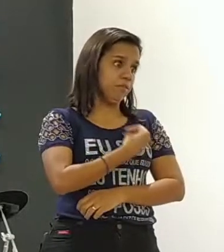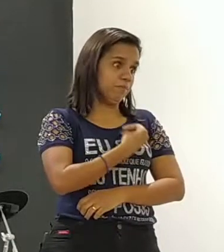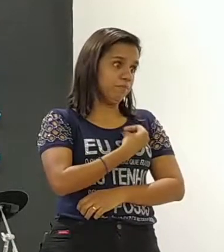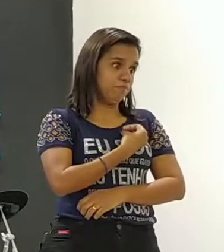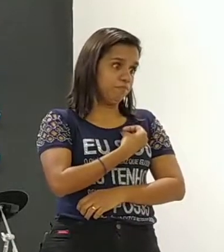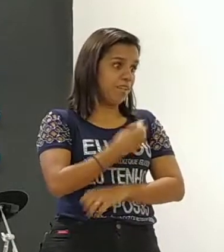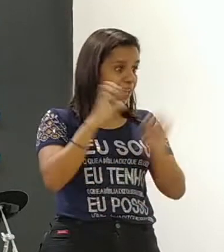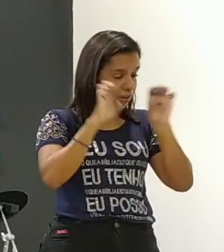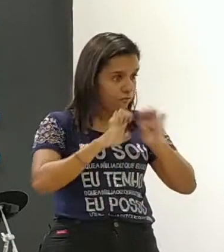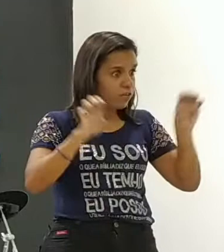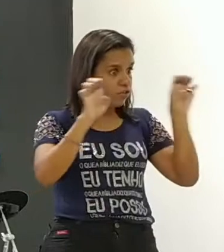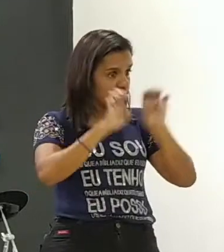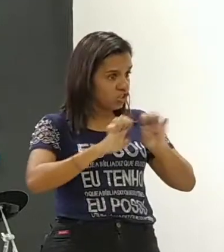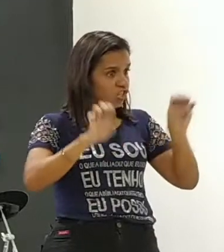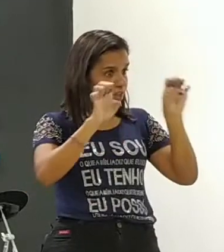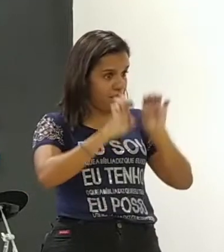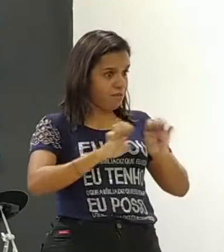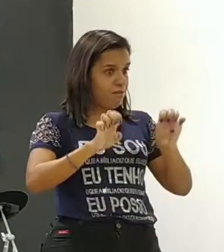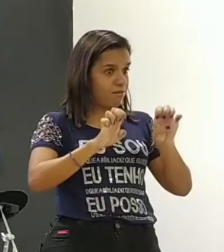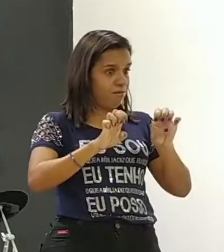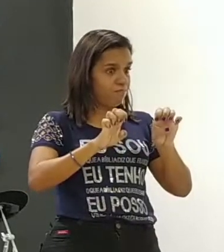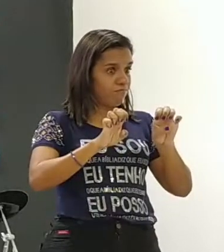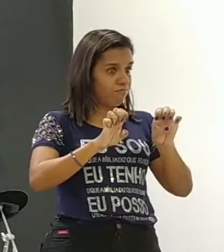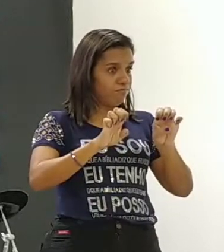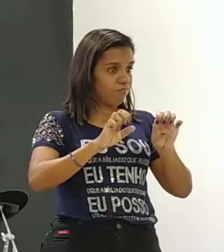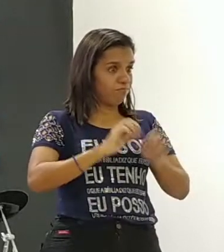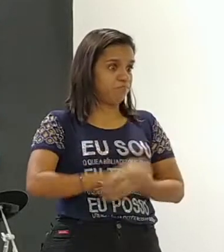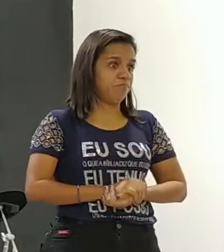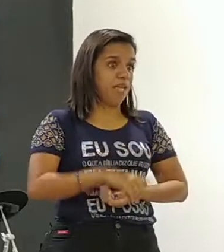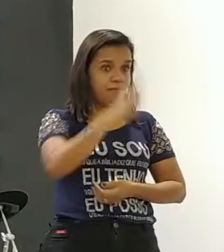vida, Evangelho é meia volta.